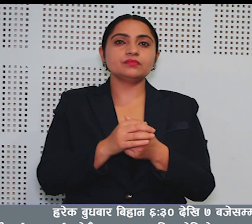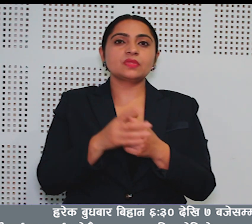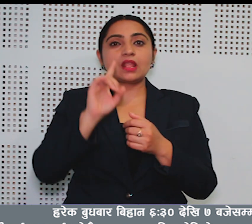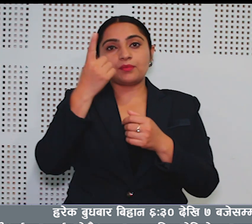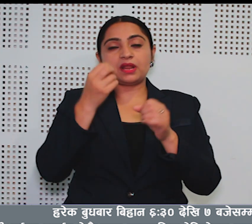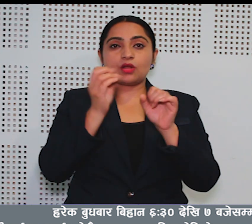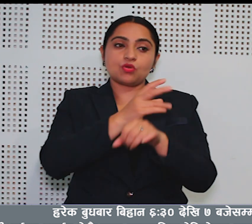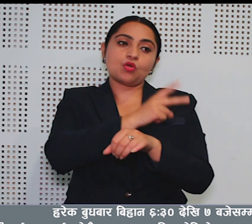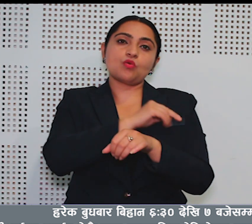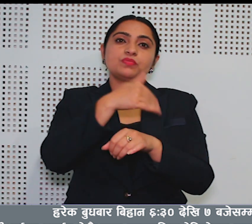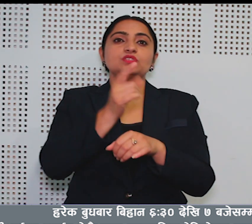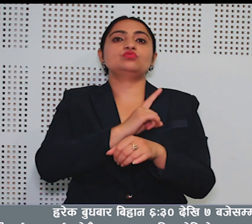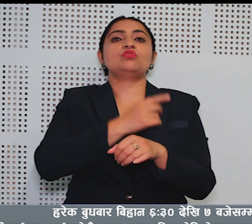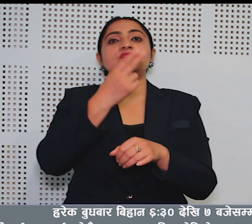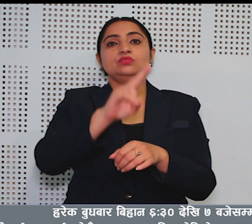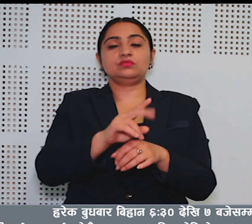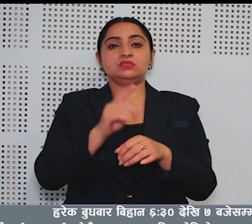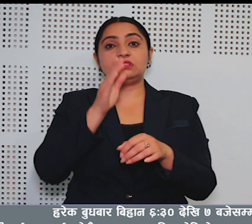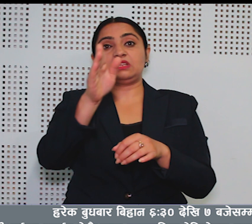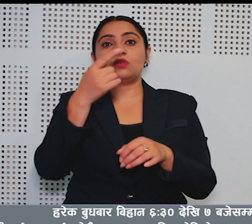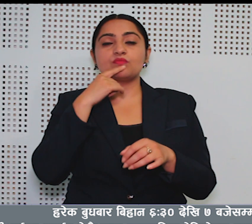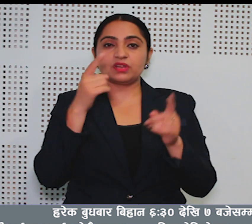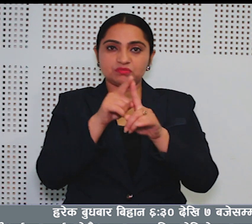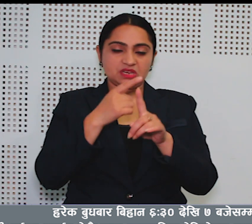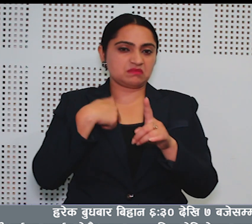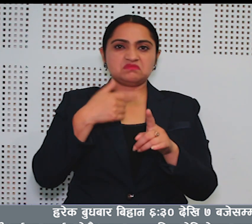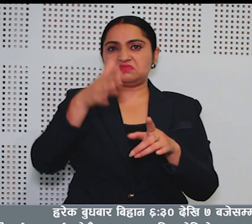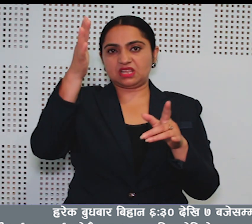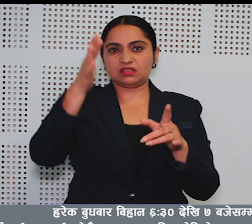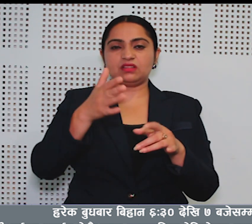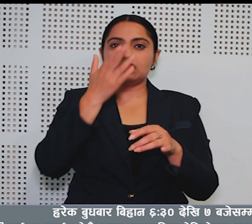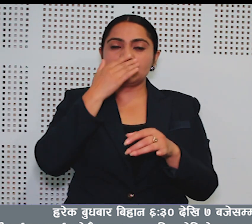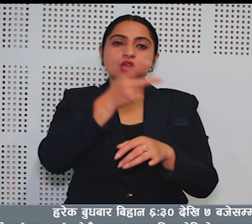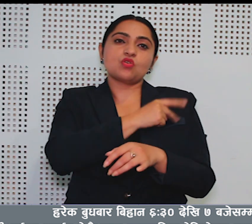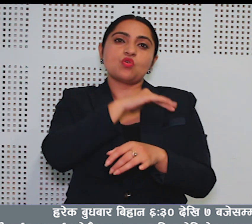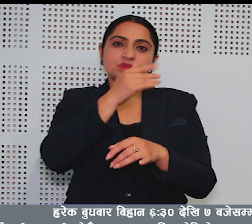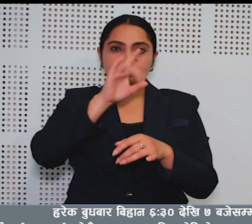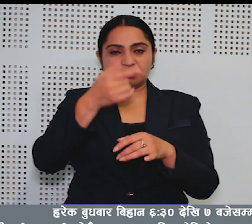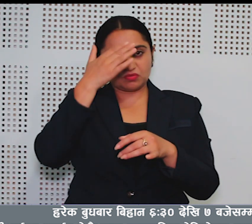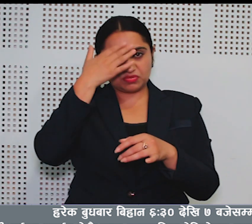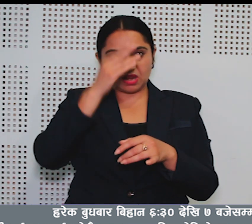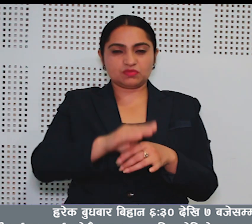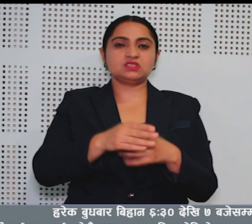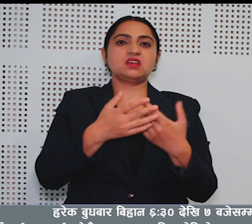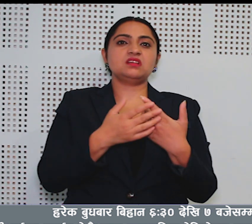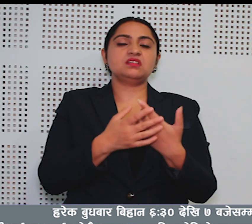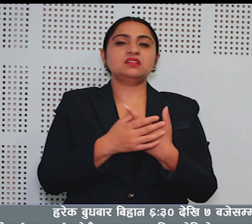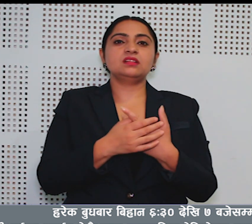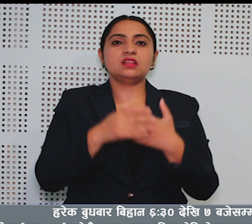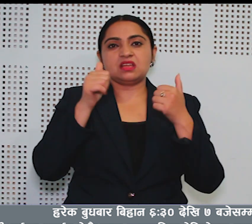लगाउनु भनेपछि डर लाग्थ्यो, त्यहाँ जाउँ भने पनि हामी जाँदैनथ्यौँ किनकि त्यो सुई लगाएपछि त्यसले बिमार हुन्छ, उल्टै बिमार लाग्छ, राम्रो हुँदैन